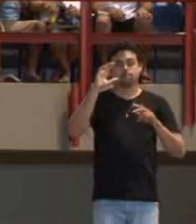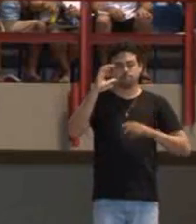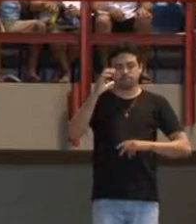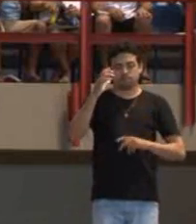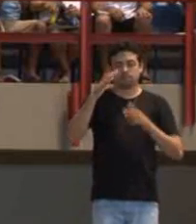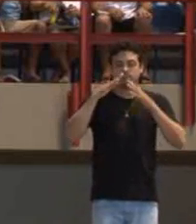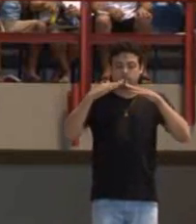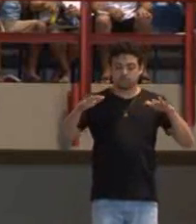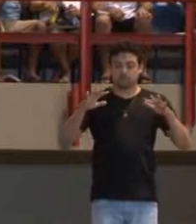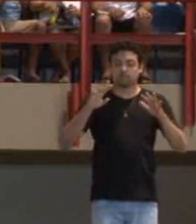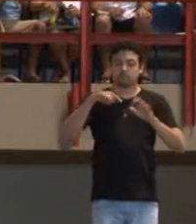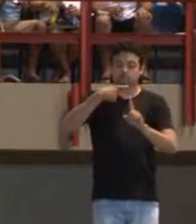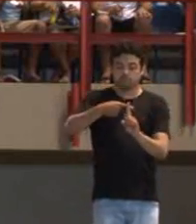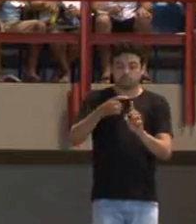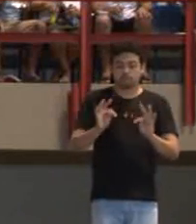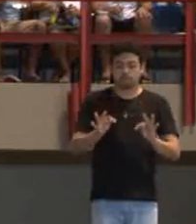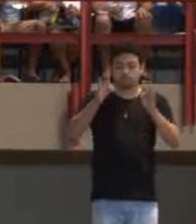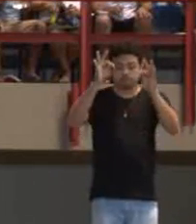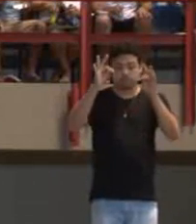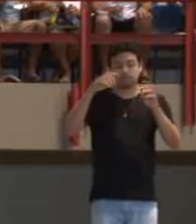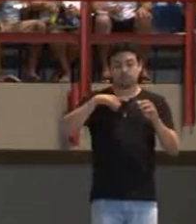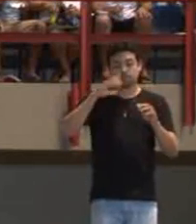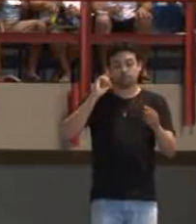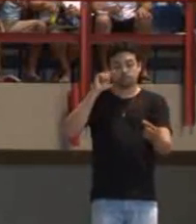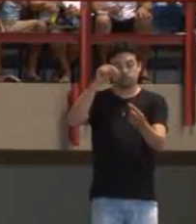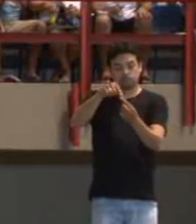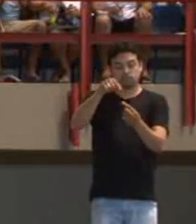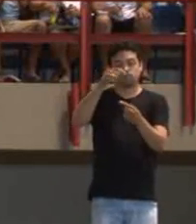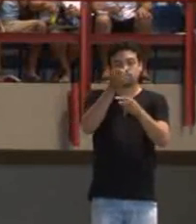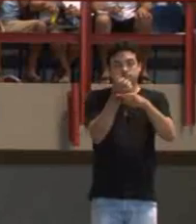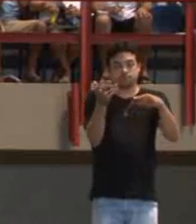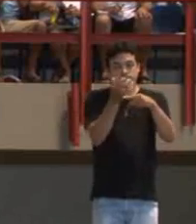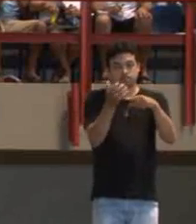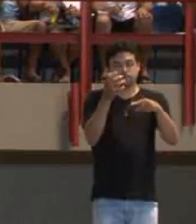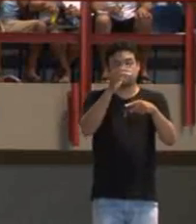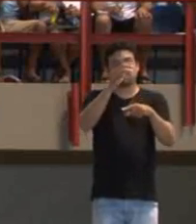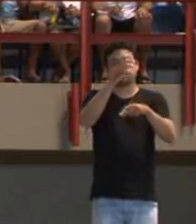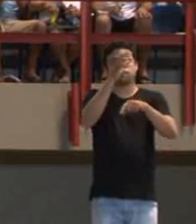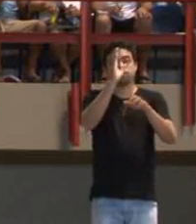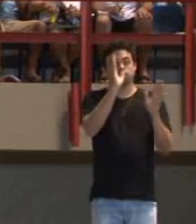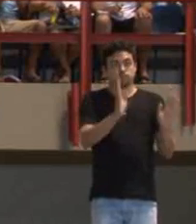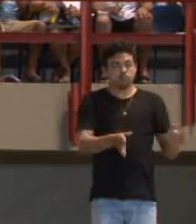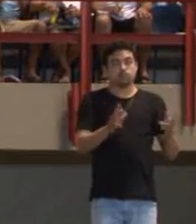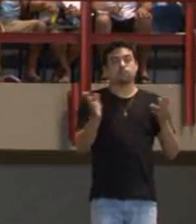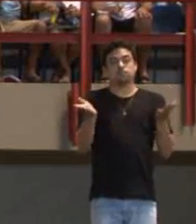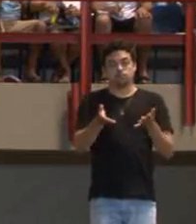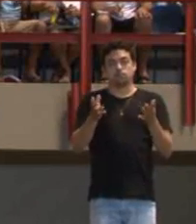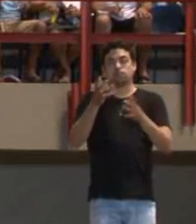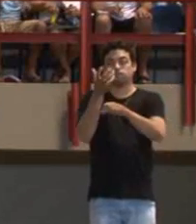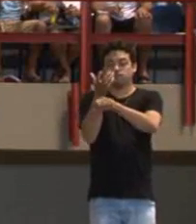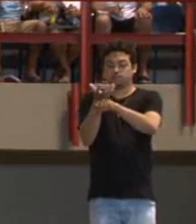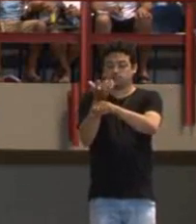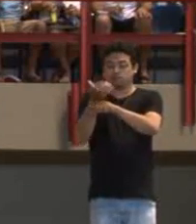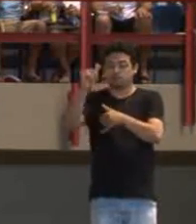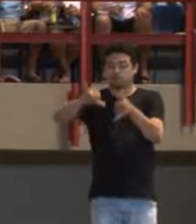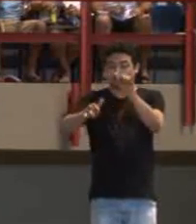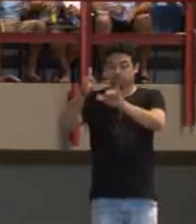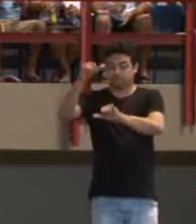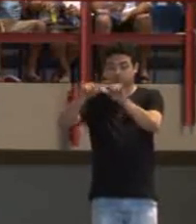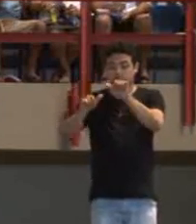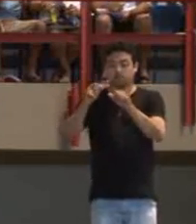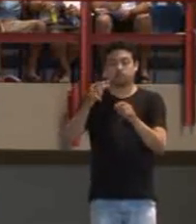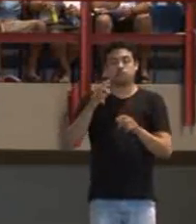dia, agora mais especificamente a disciplina de Química, nós vamos estudar as energias químicas